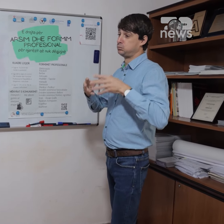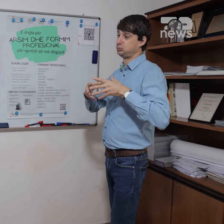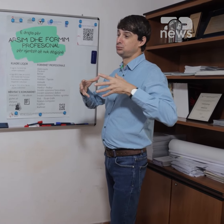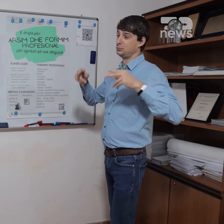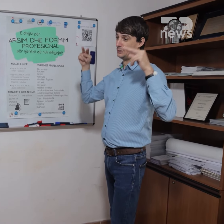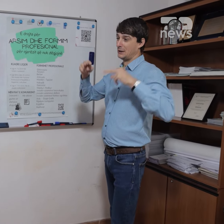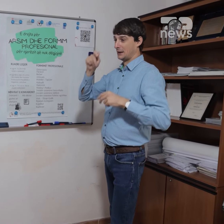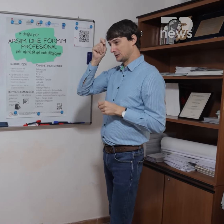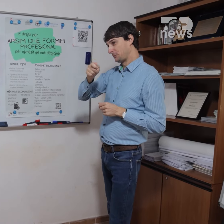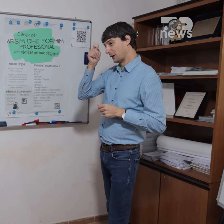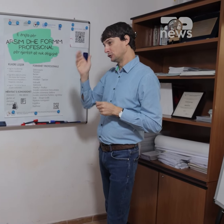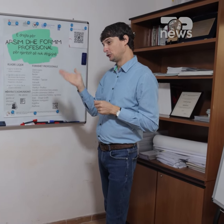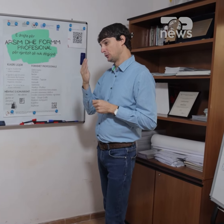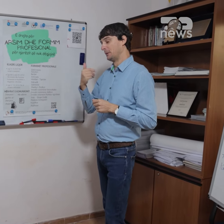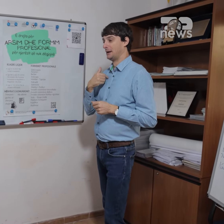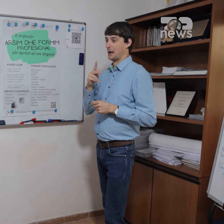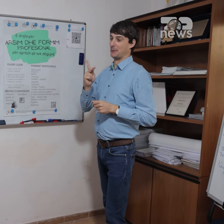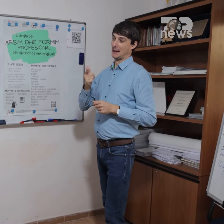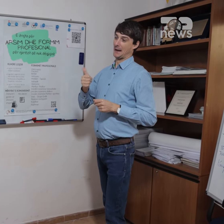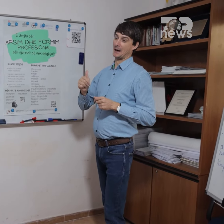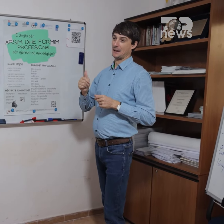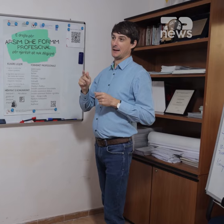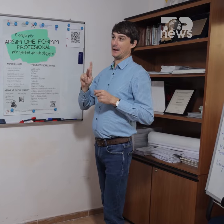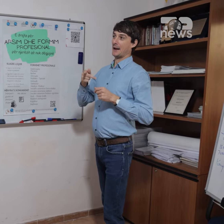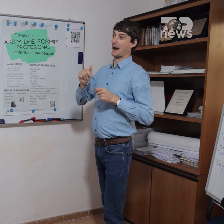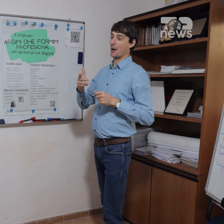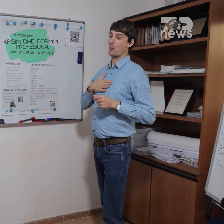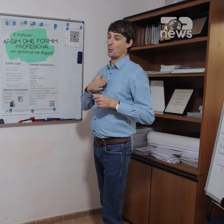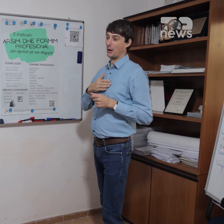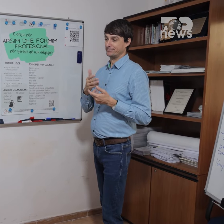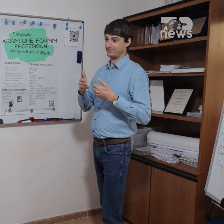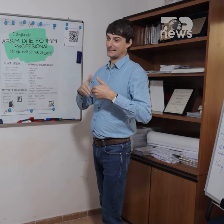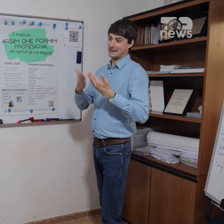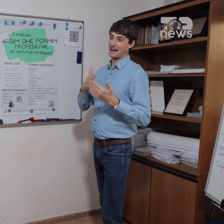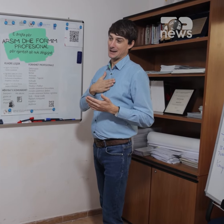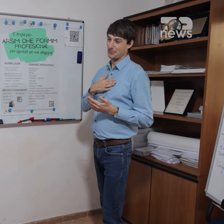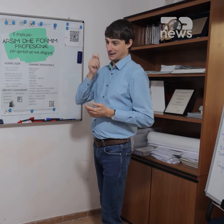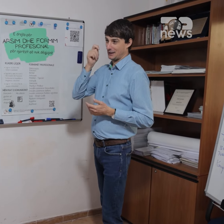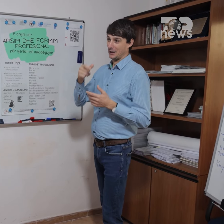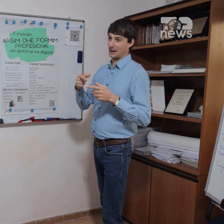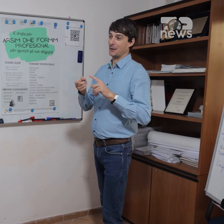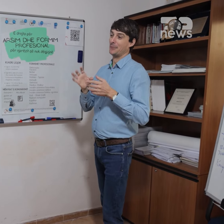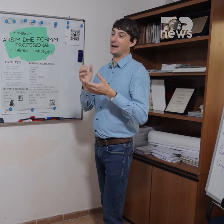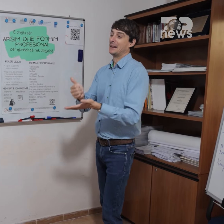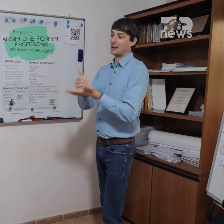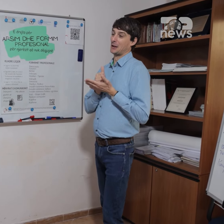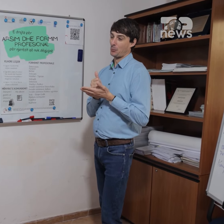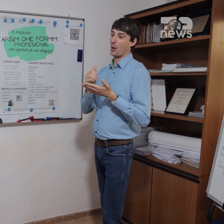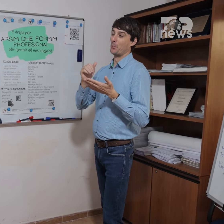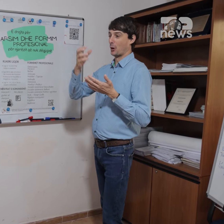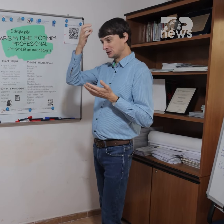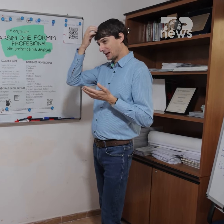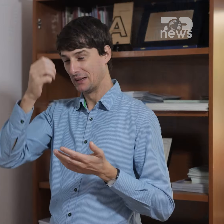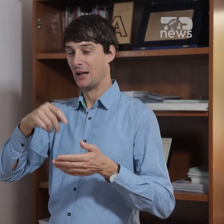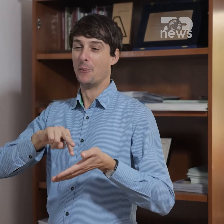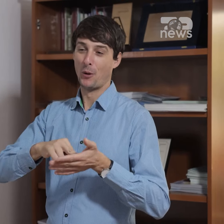23 deri me datë 29. Ne prej shumë vitesh themi mbajmë titullin vendi i parë për